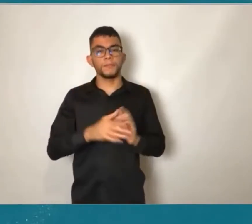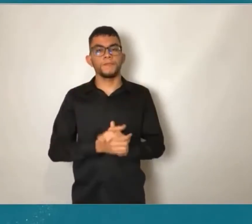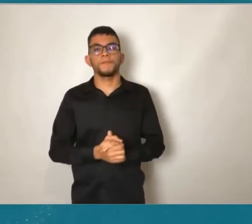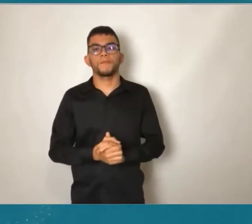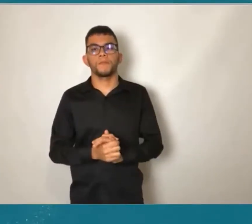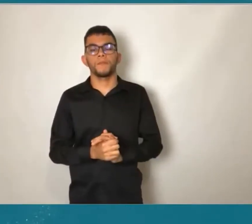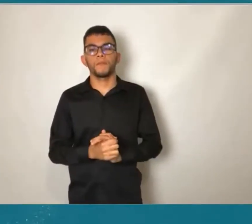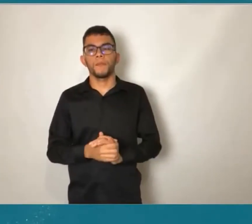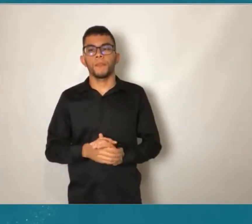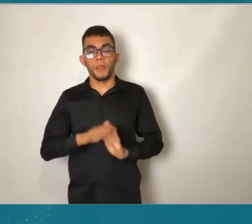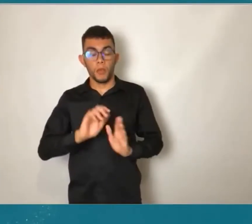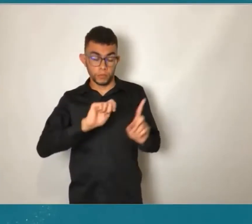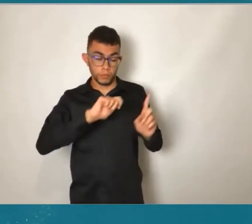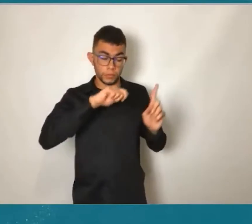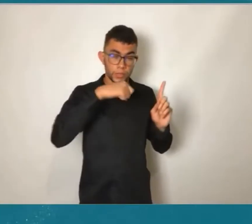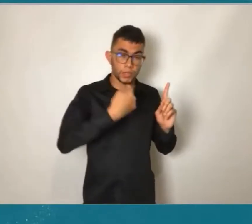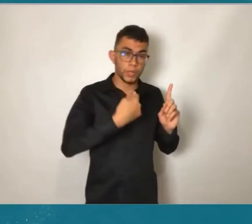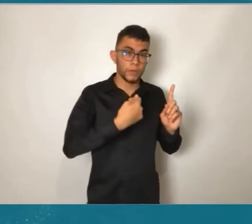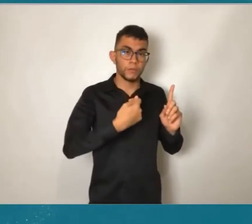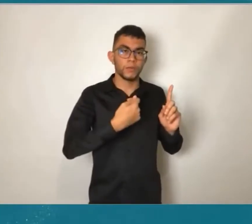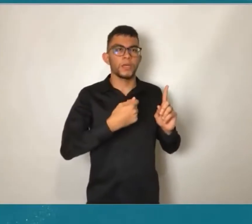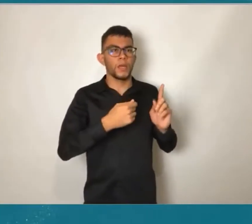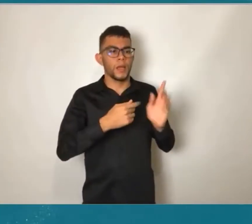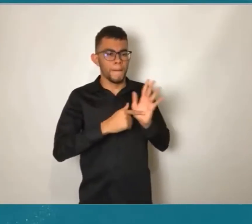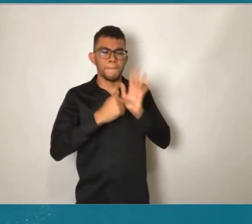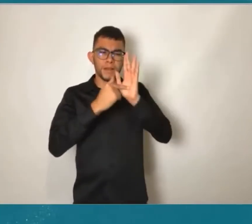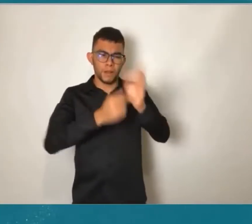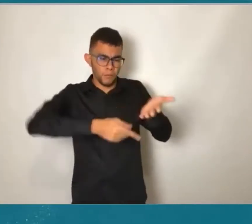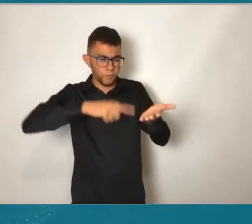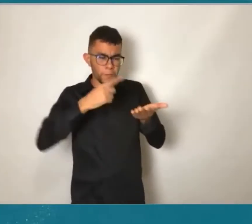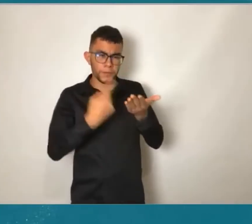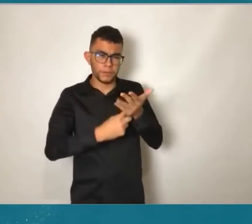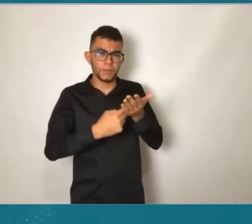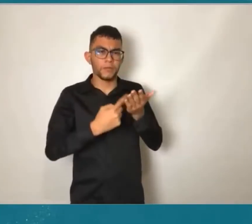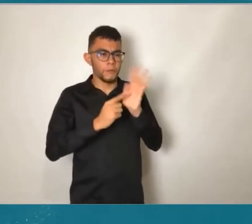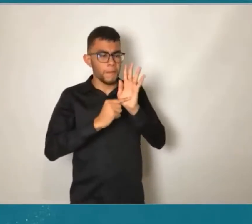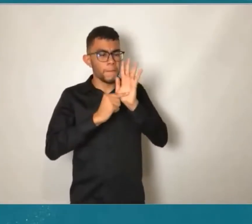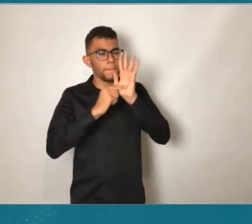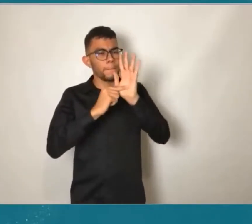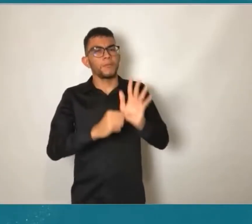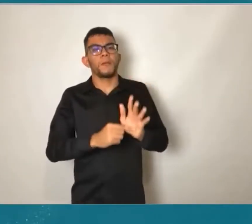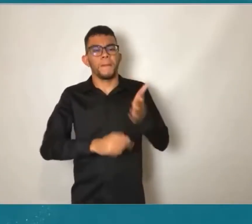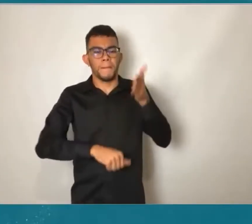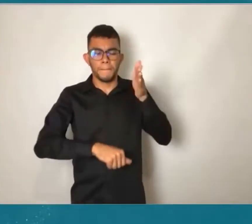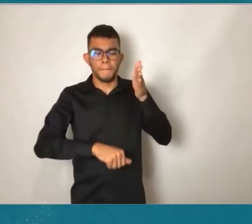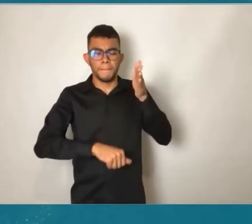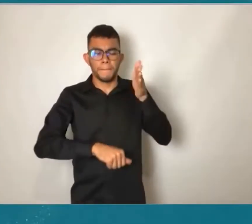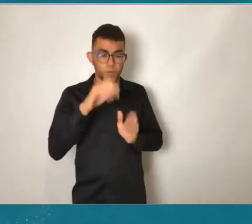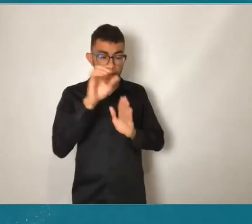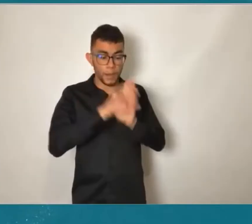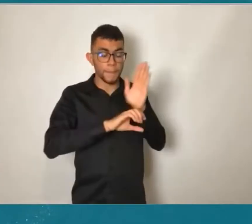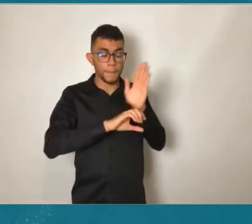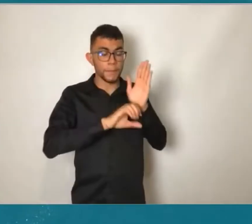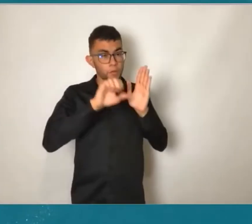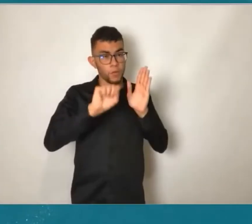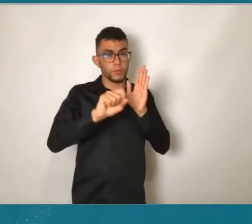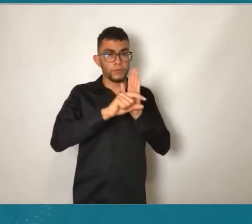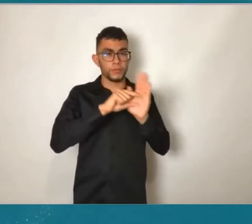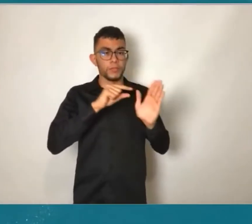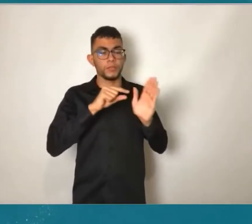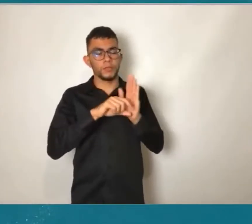de Remalias, rei de Israel, subiram a Jerusalém para pelejarem contra ela, porém não